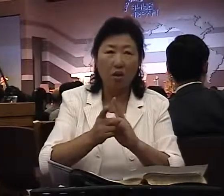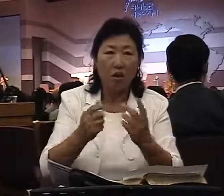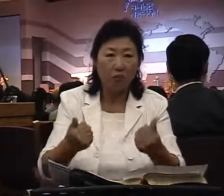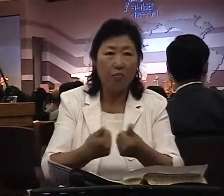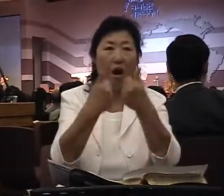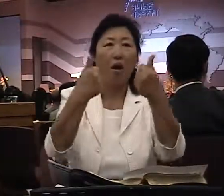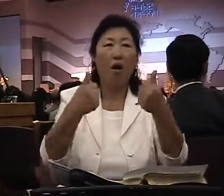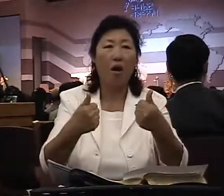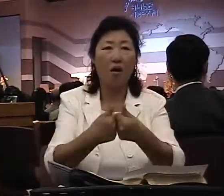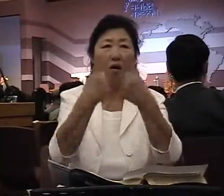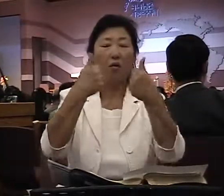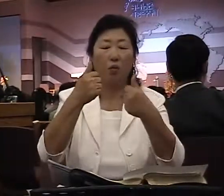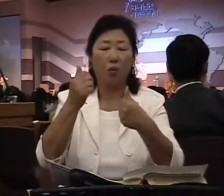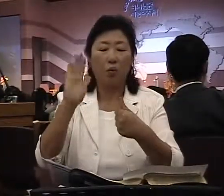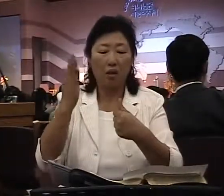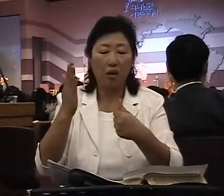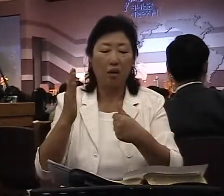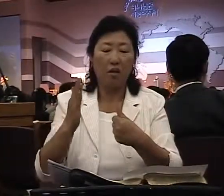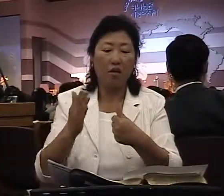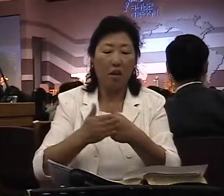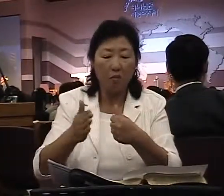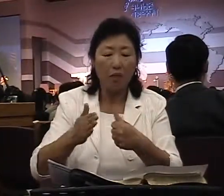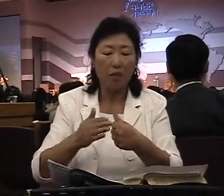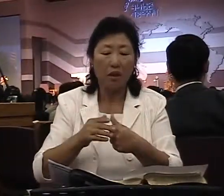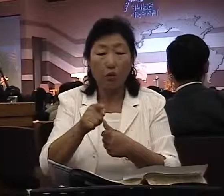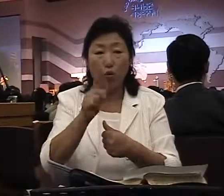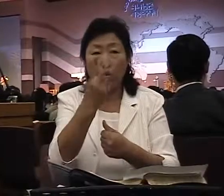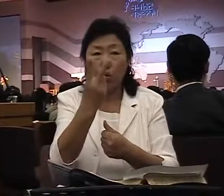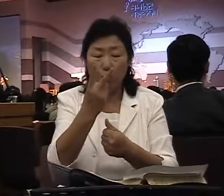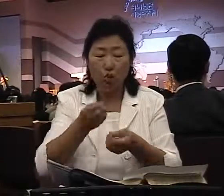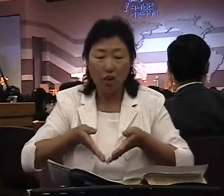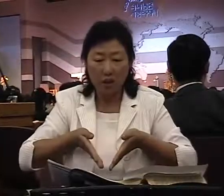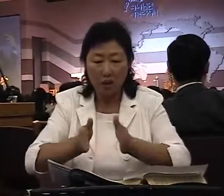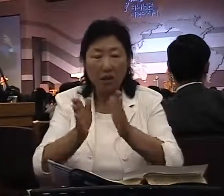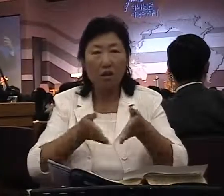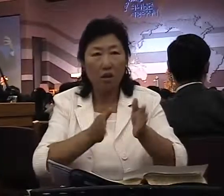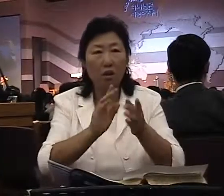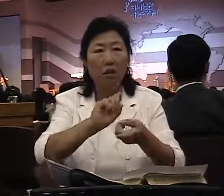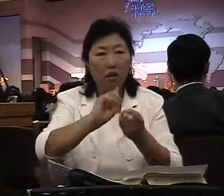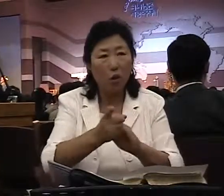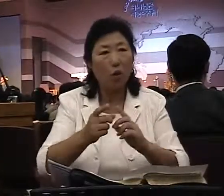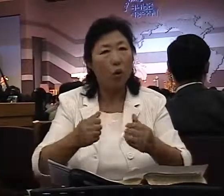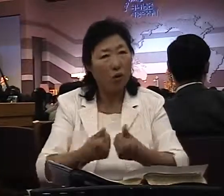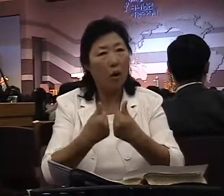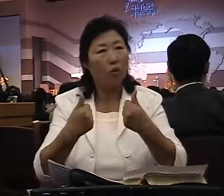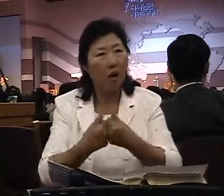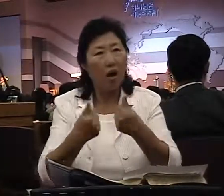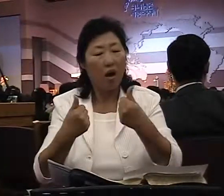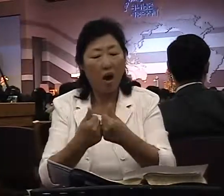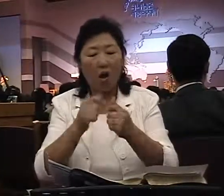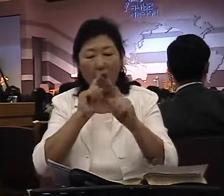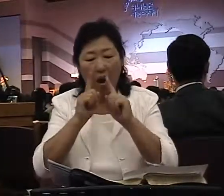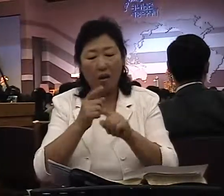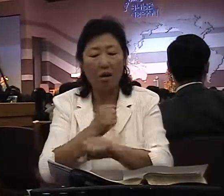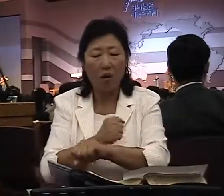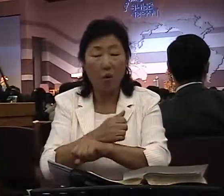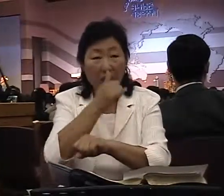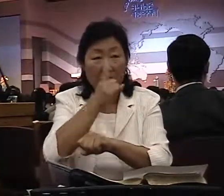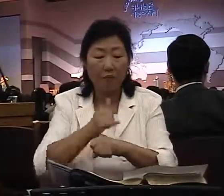있기 때문에 이 두 길이 사실 서로 싸운다고 말씀을 하십니다. 그렇다면 가운데 다른 길이 없다는